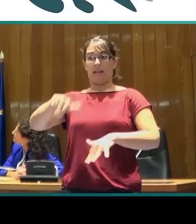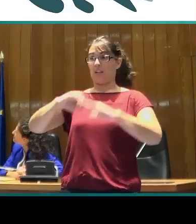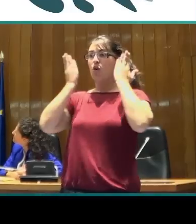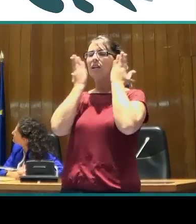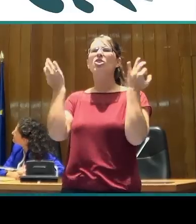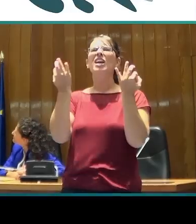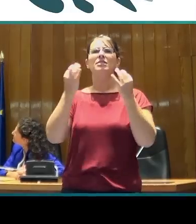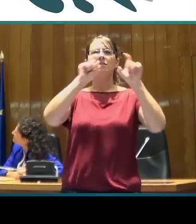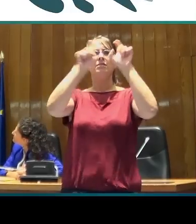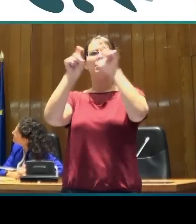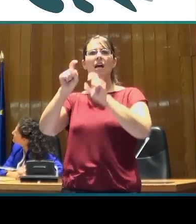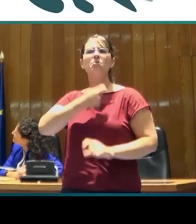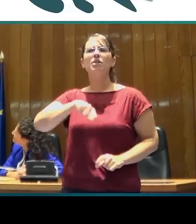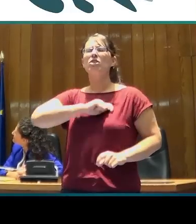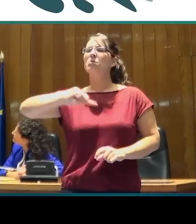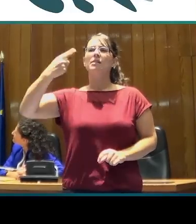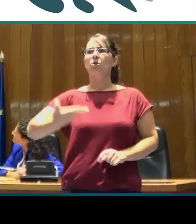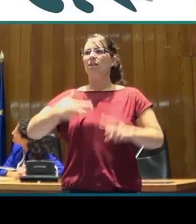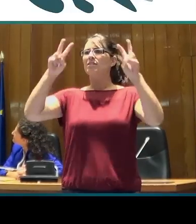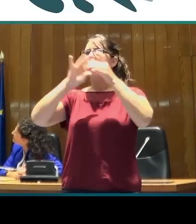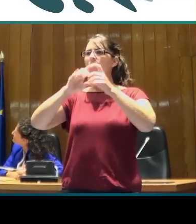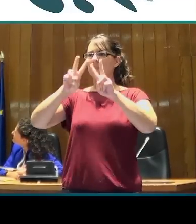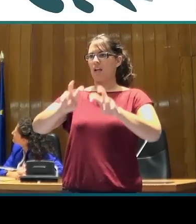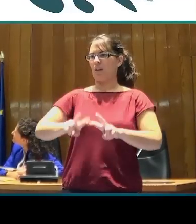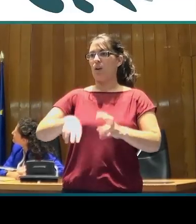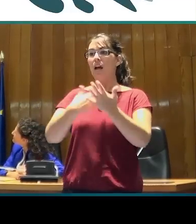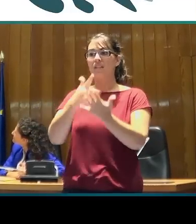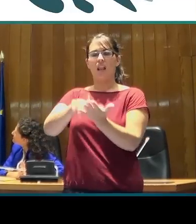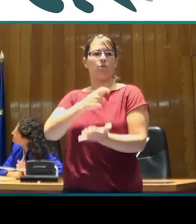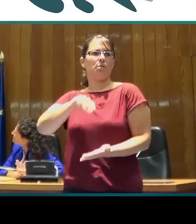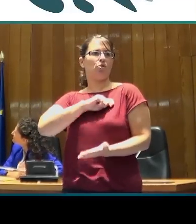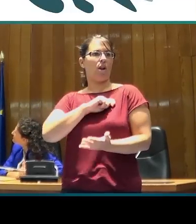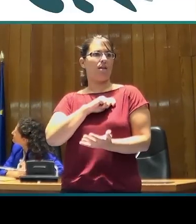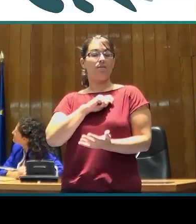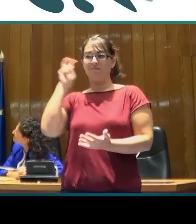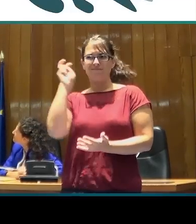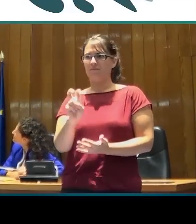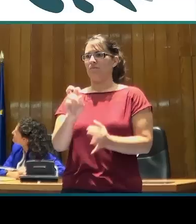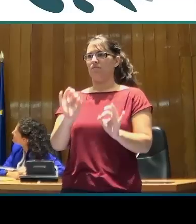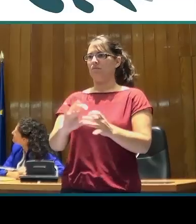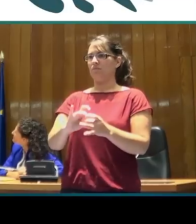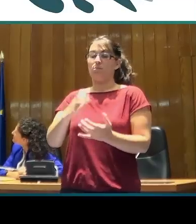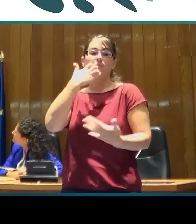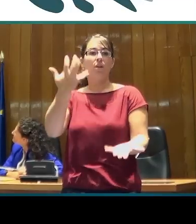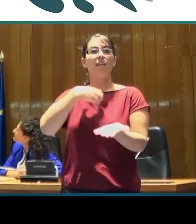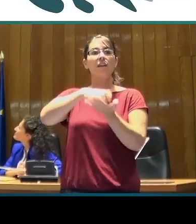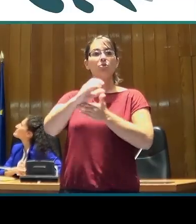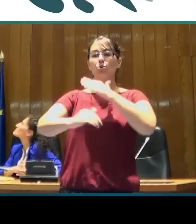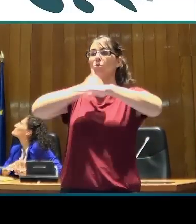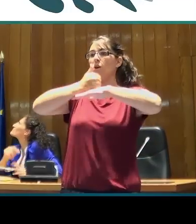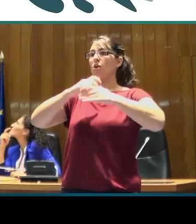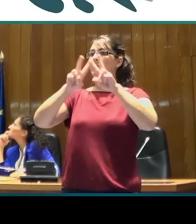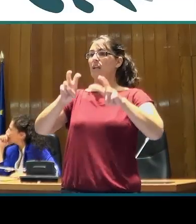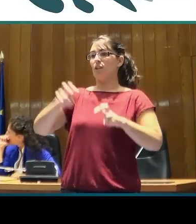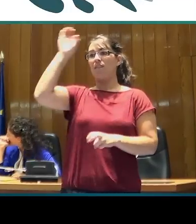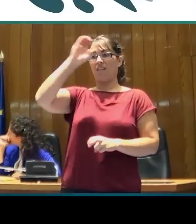más importantes en materia de investigación y en materia de la lengua española, es decir, al Centro Superior de Investigaciones Científicas, al